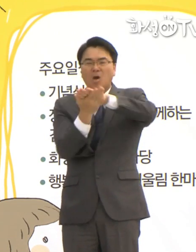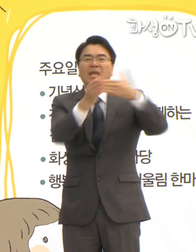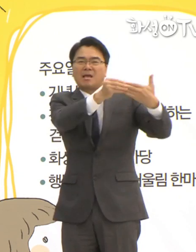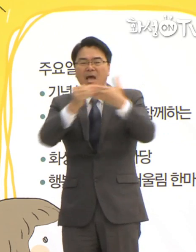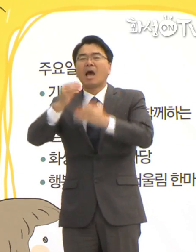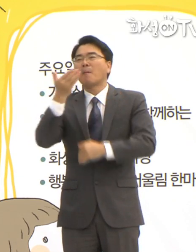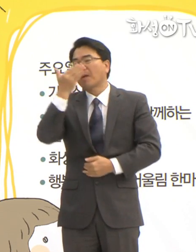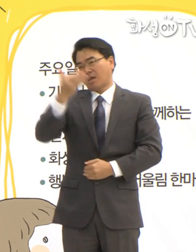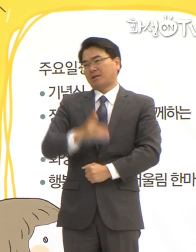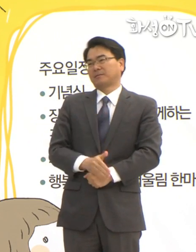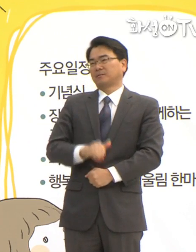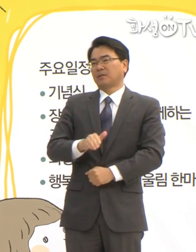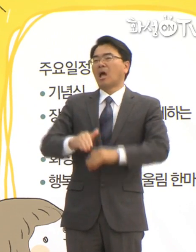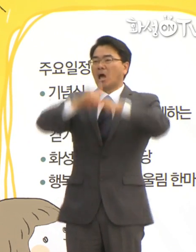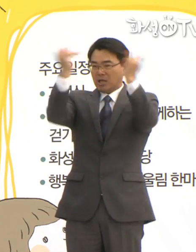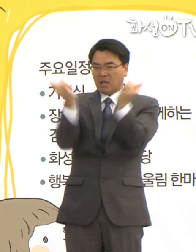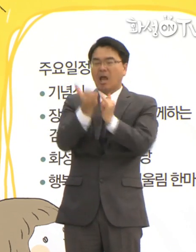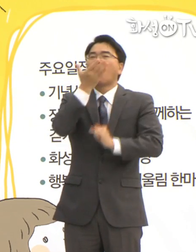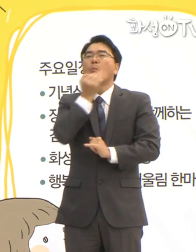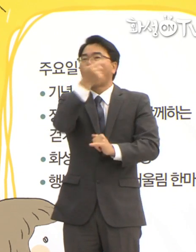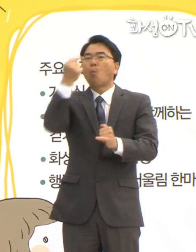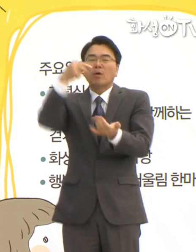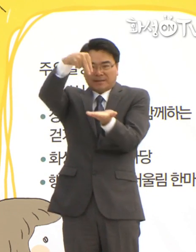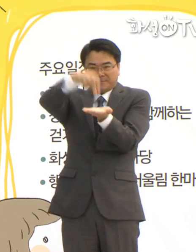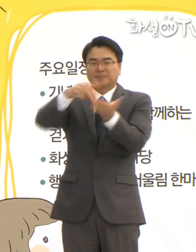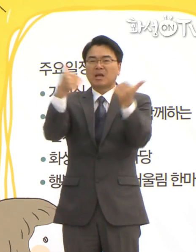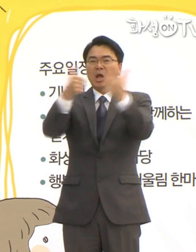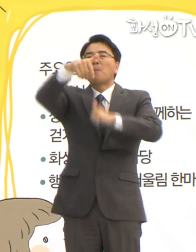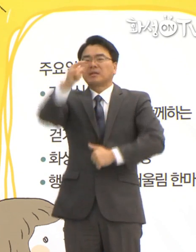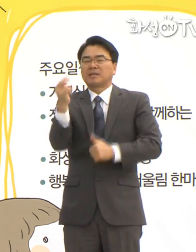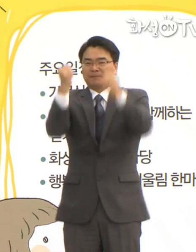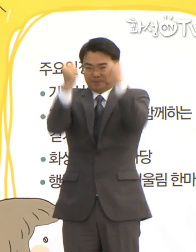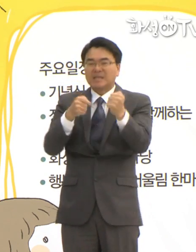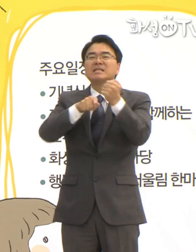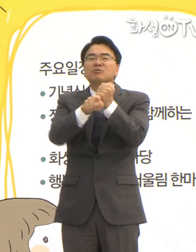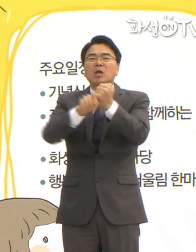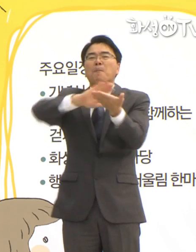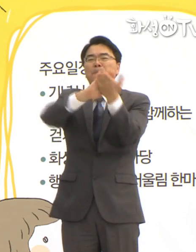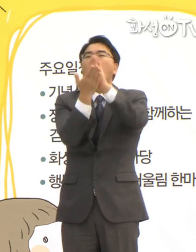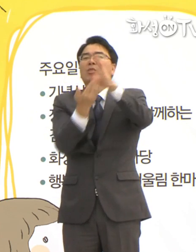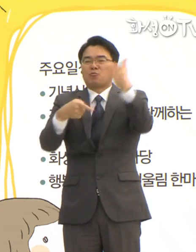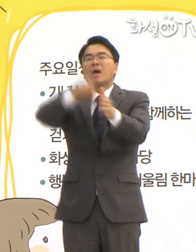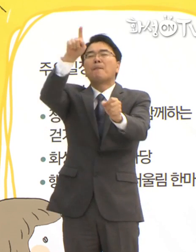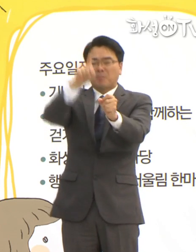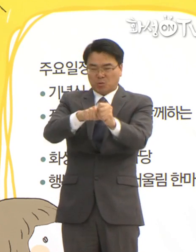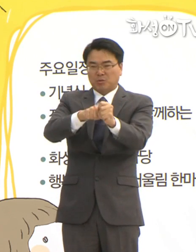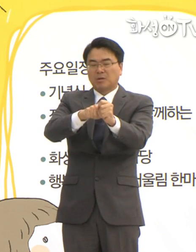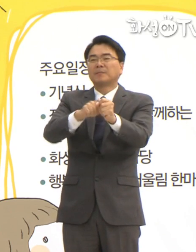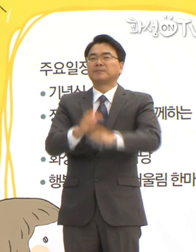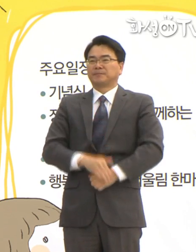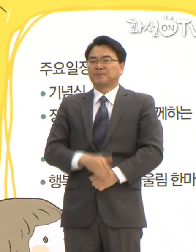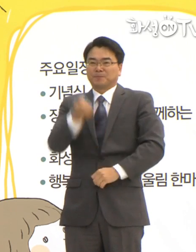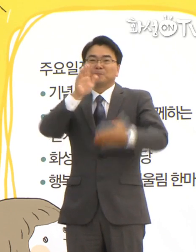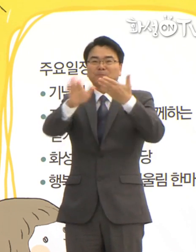것입니다. 오늘 우리 보장협의체가 이 화성시에 존재하는 것은 바로 이러한 변화를 만들려 하는 거라고 생각되어집니다.